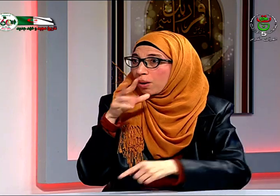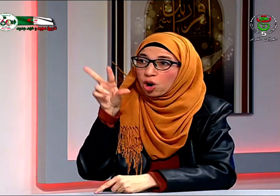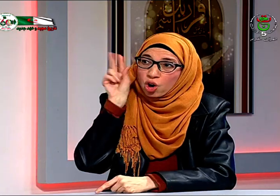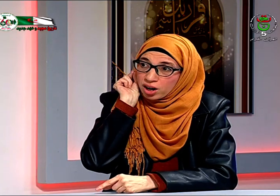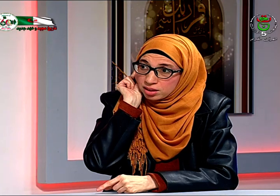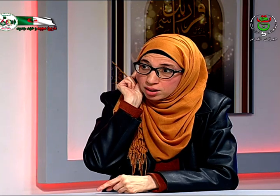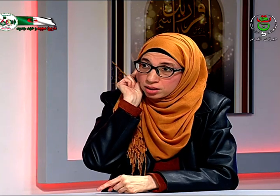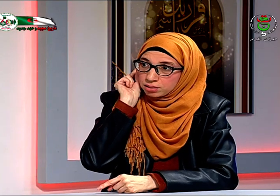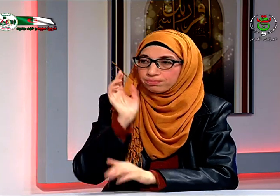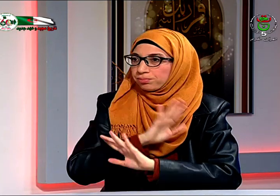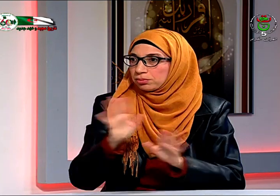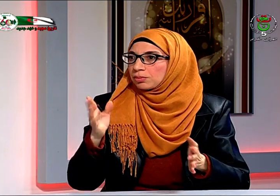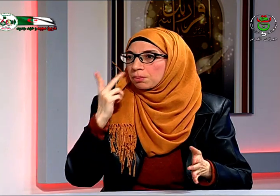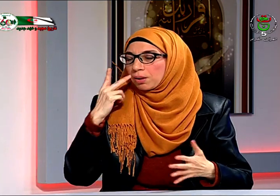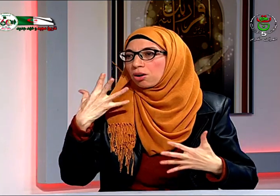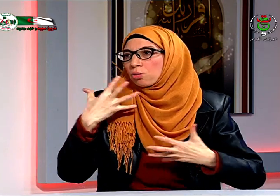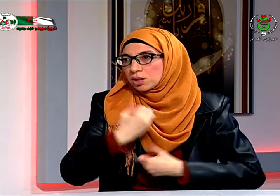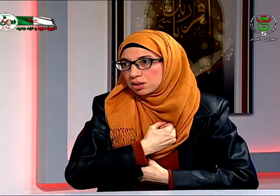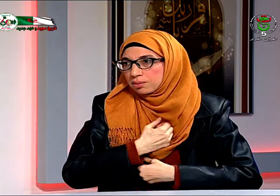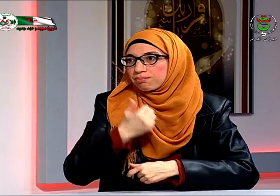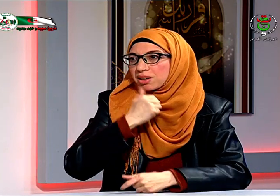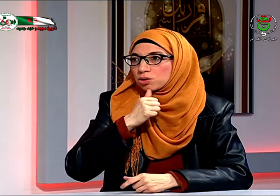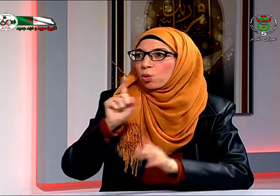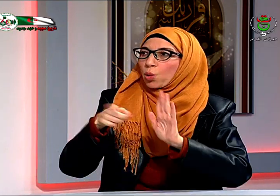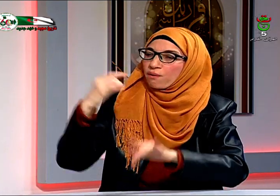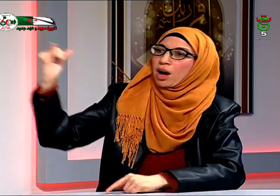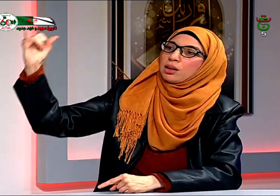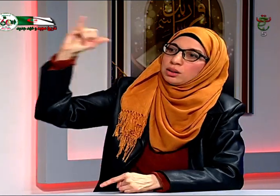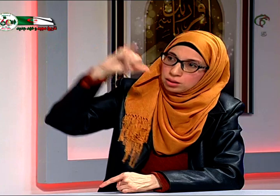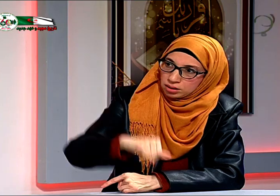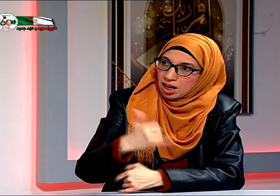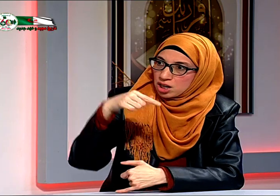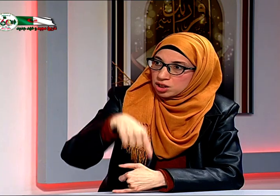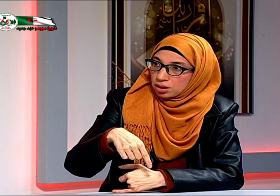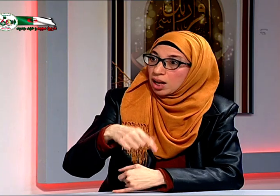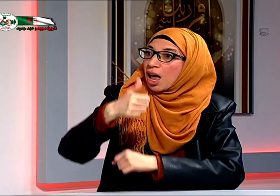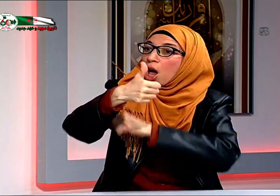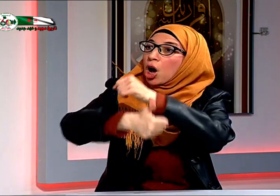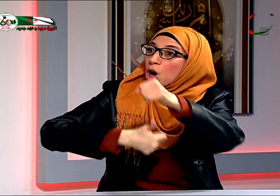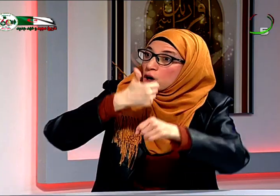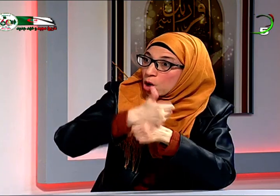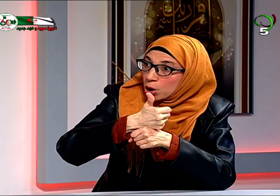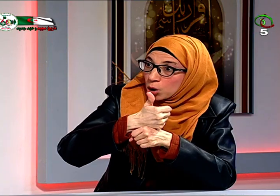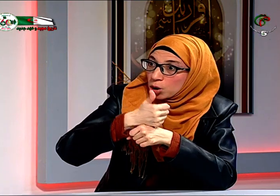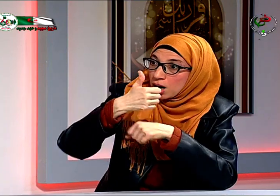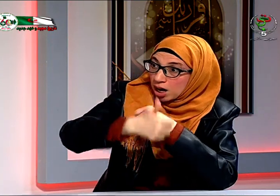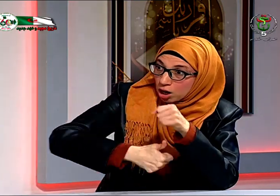العرق السمعي قد غير موصول وبالتالي فقد والدي كان دائما يظن أني سأصبح